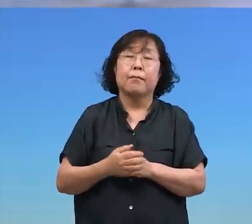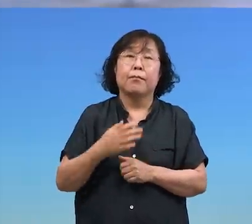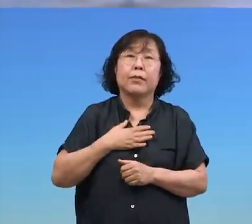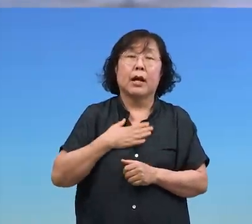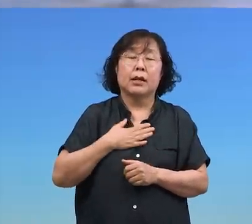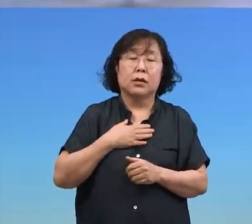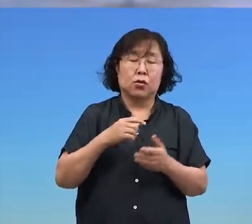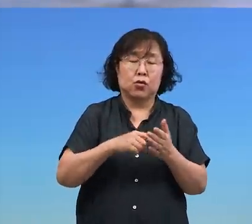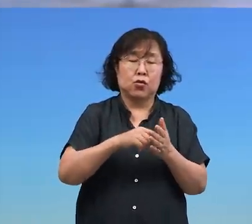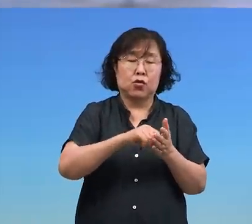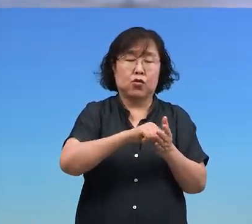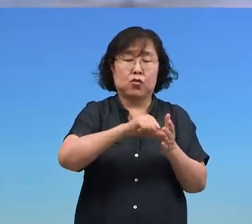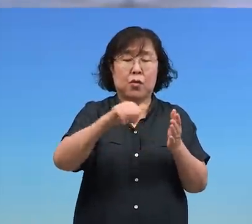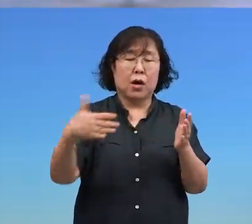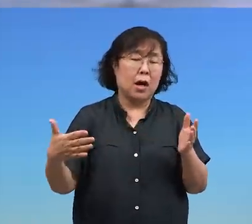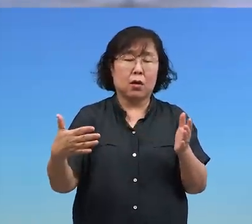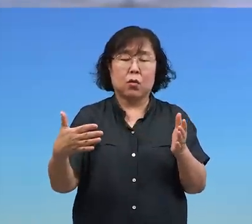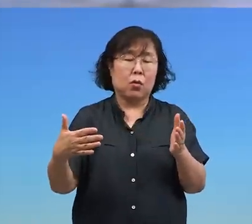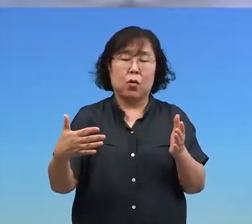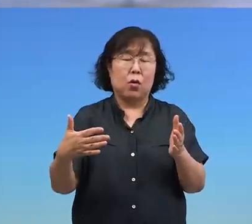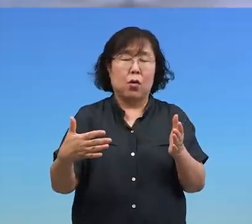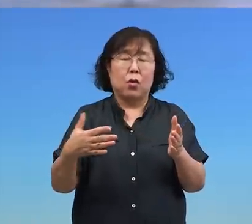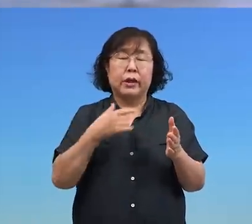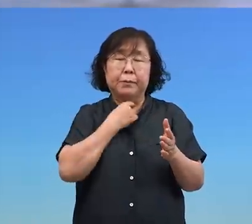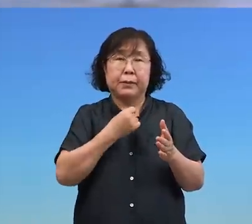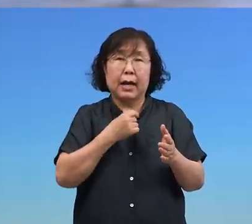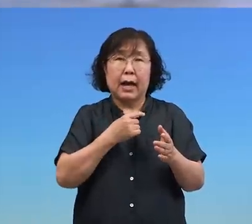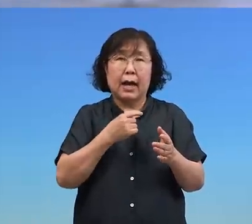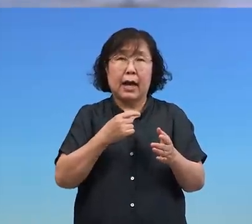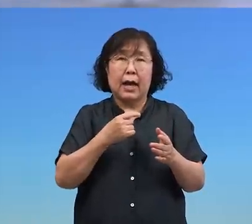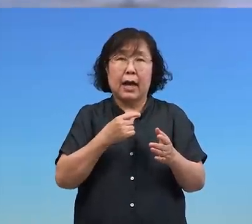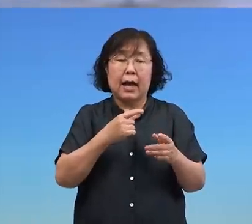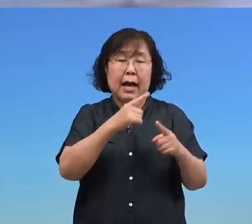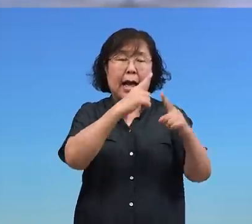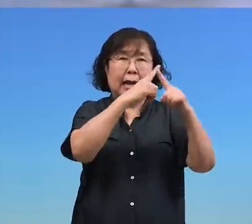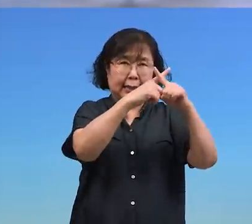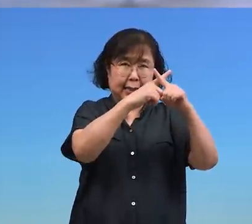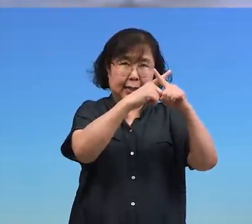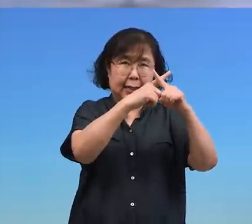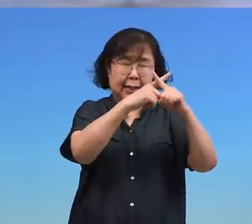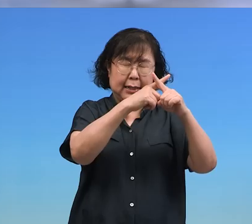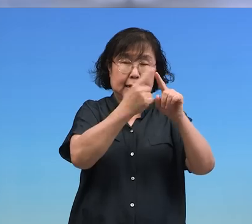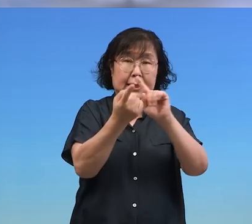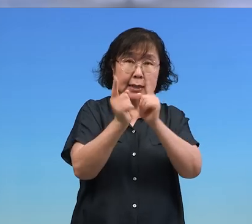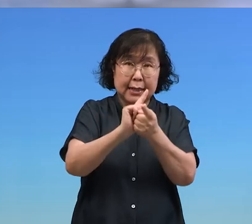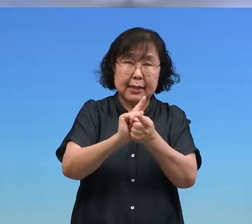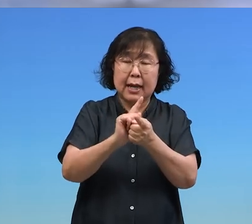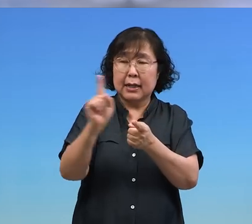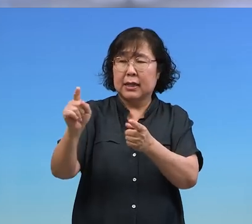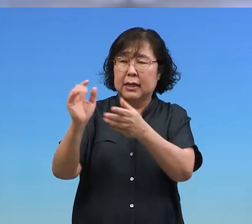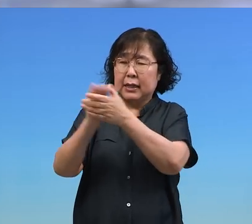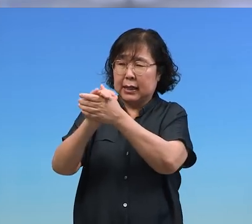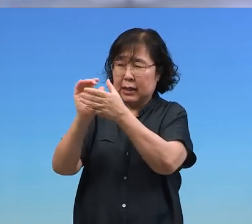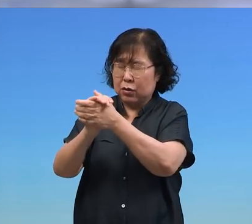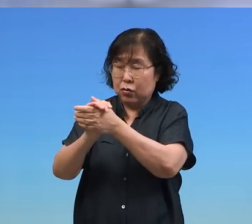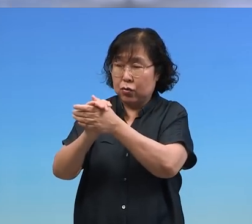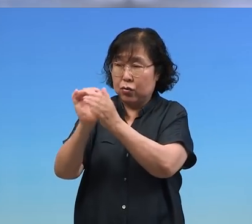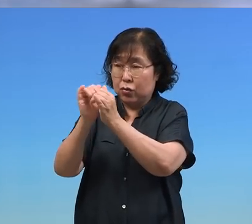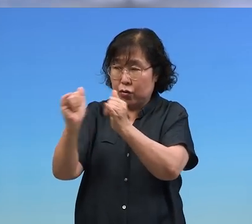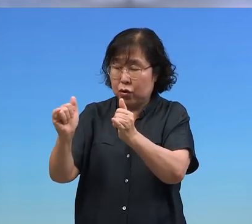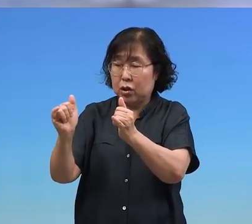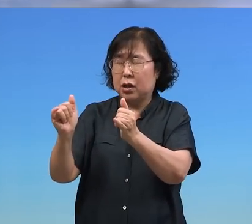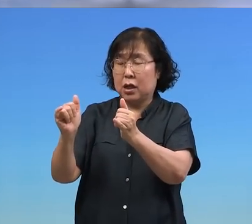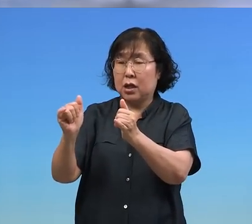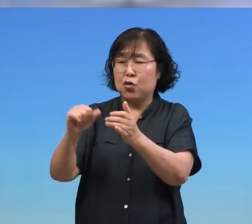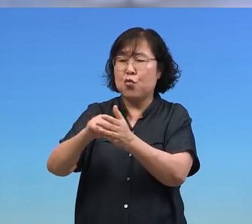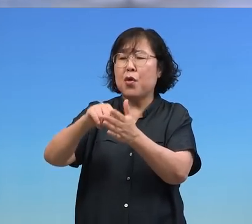나는 뜨고 싶어에다가 표시를 하지 않았어요 대신에 그 동료 11명이